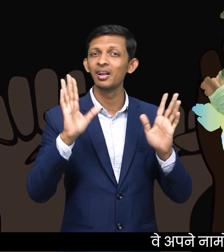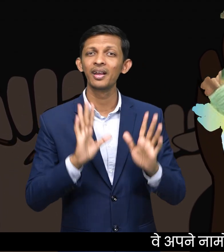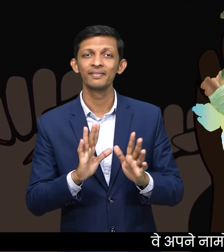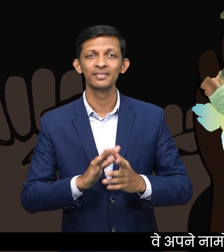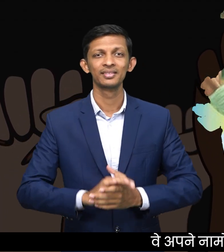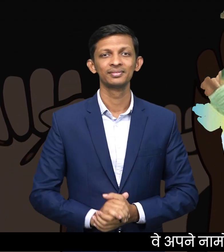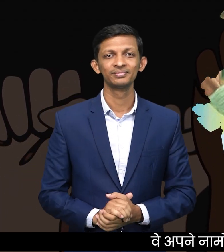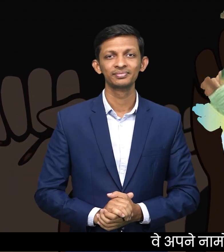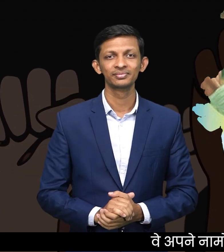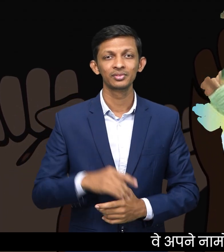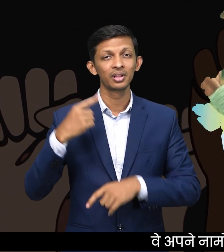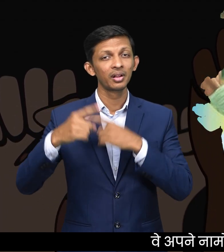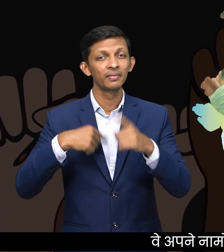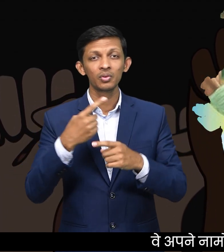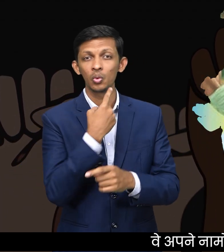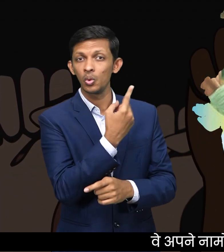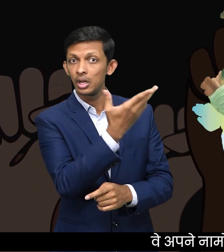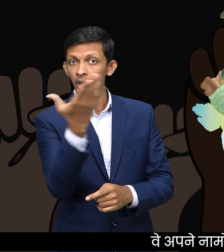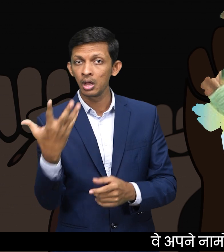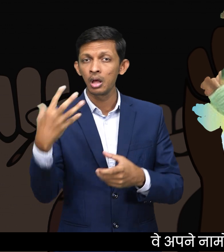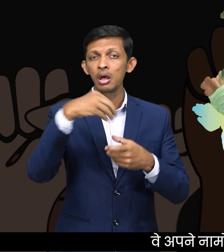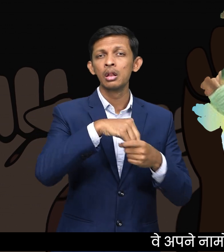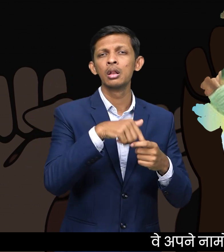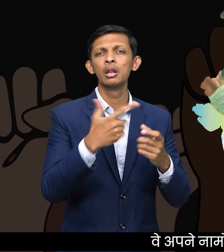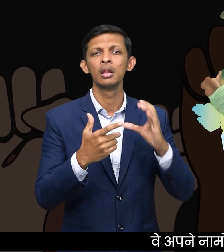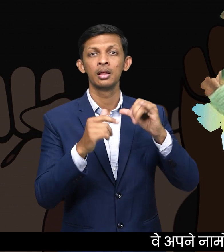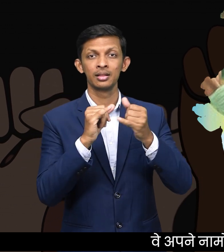में भी जाति का नाम लगाते हैं।